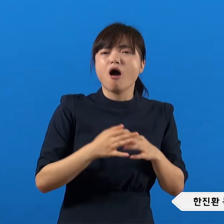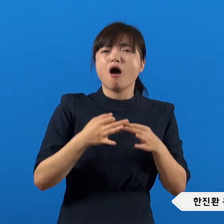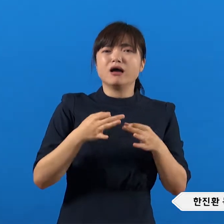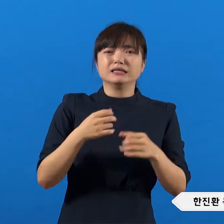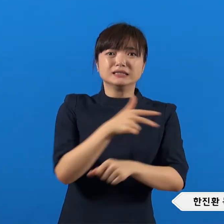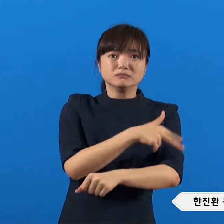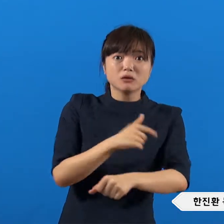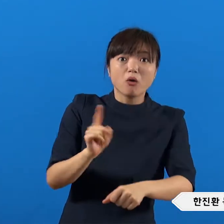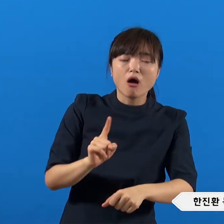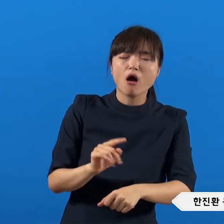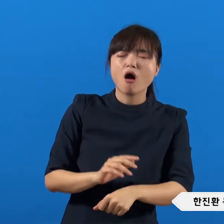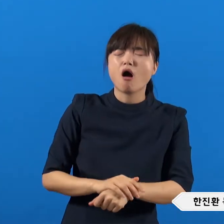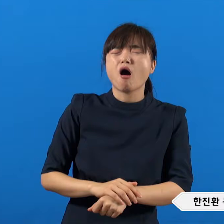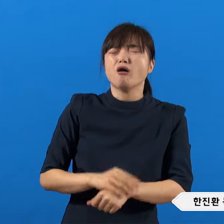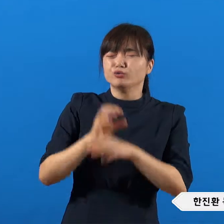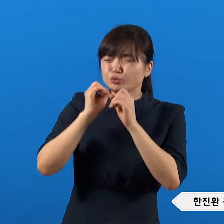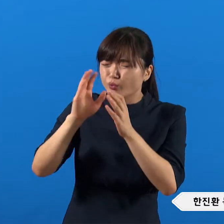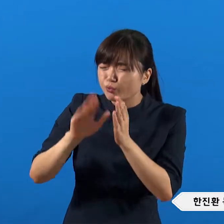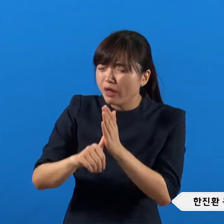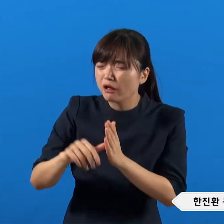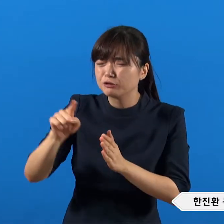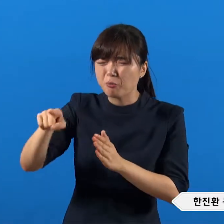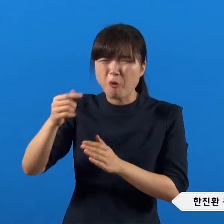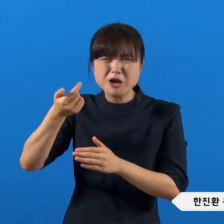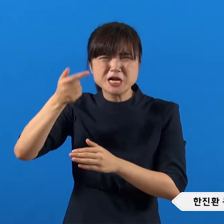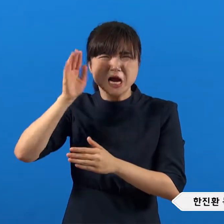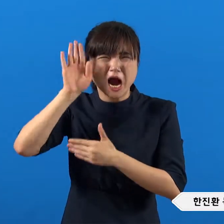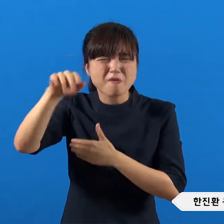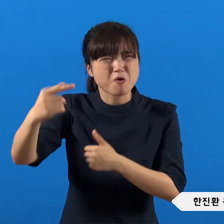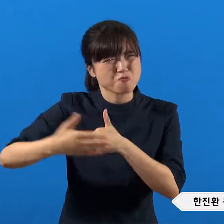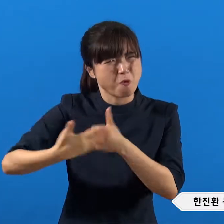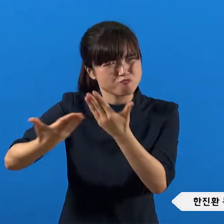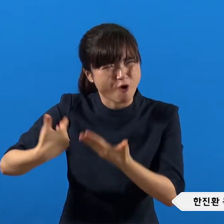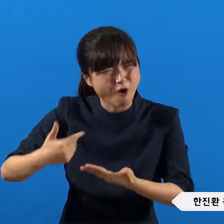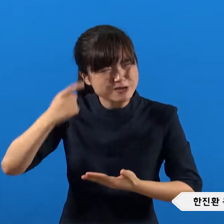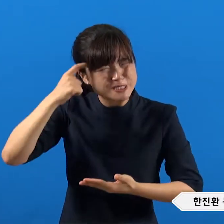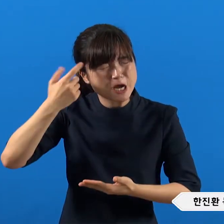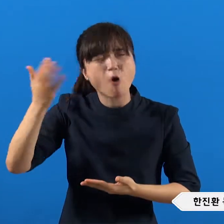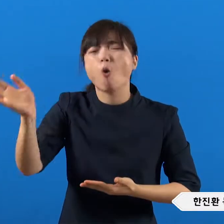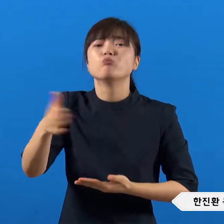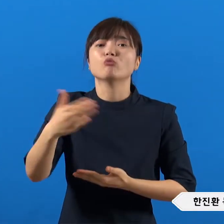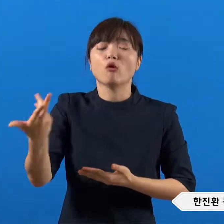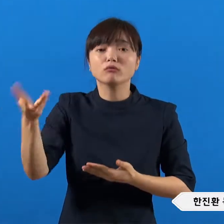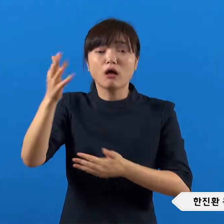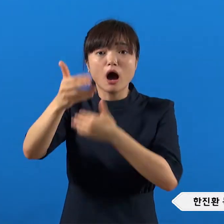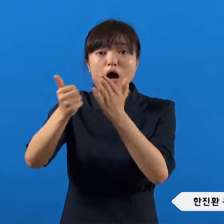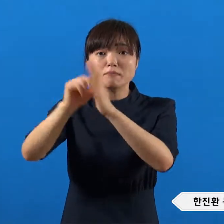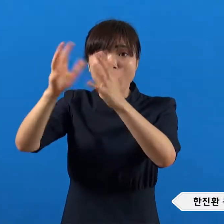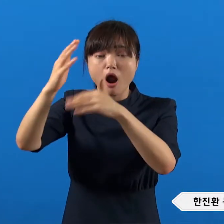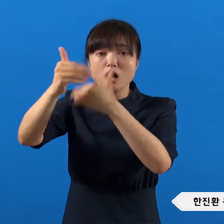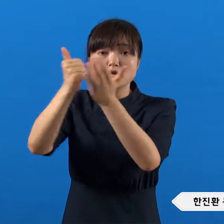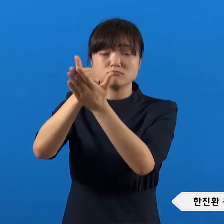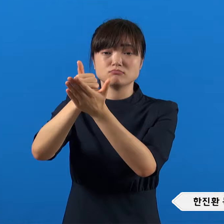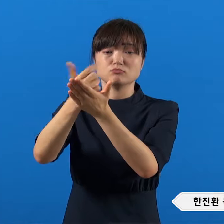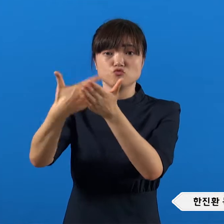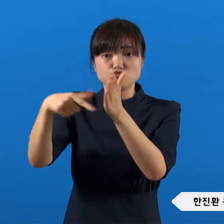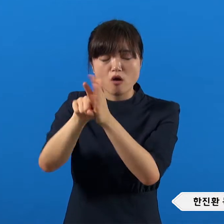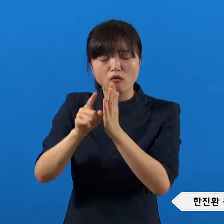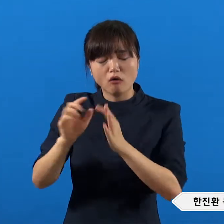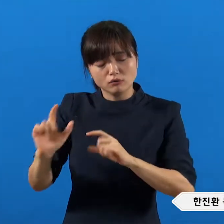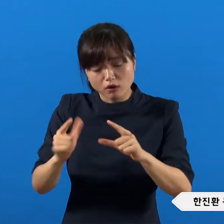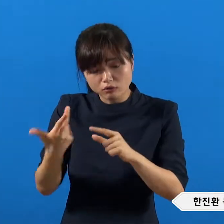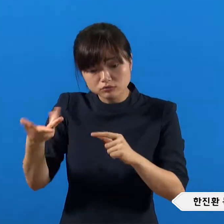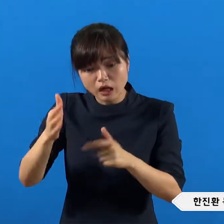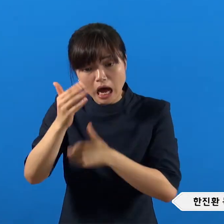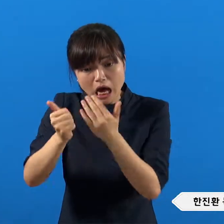집사님이 내가 전도할 때는 그런 것까지는 생각도 안 했는데 하나님의 나라와 그 의를 위해서 살았더니